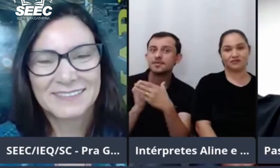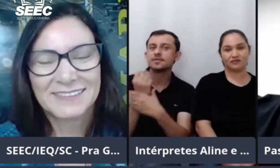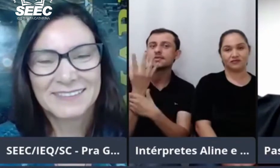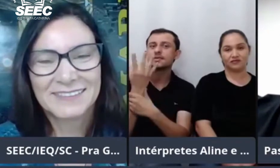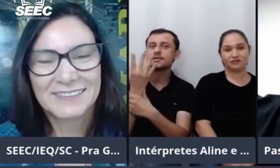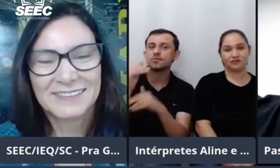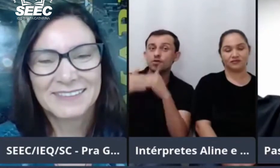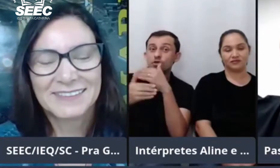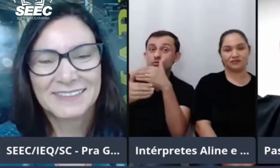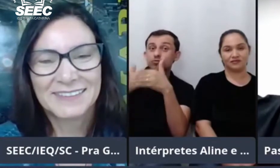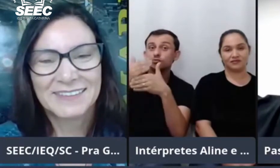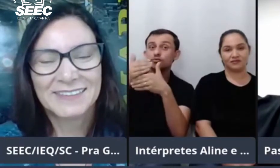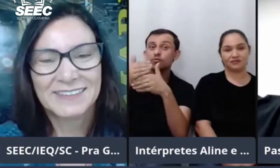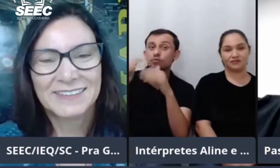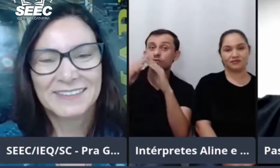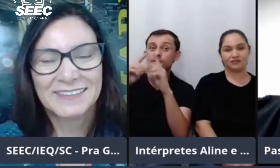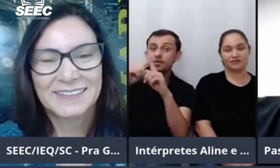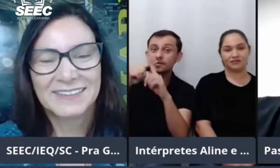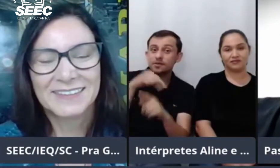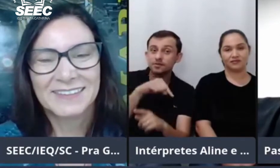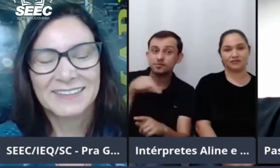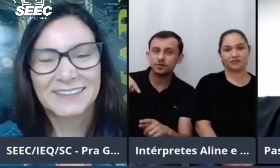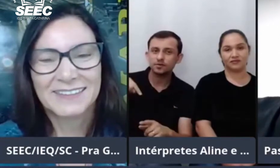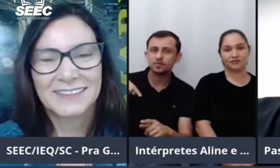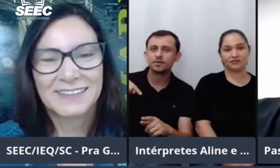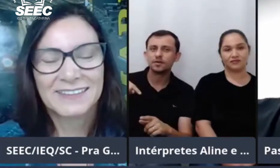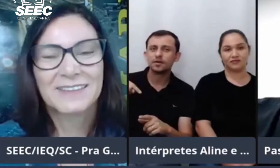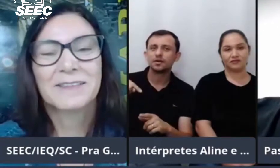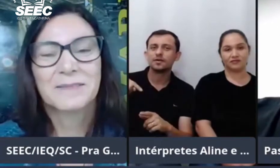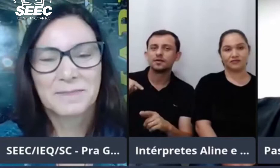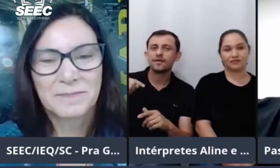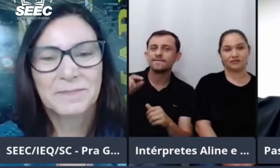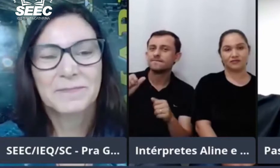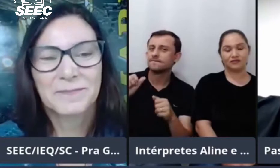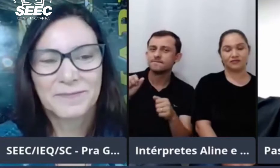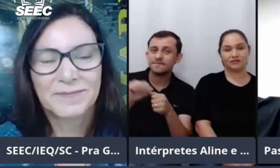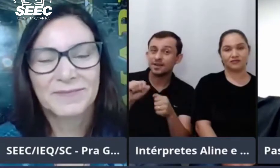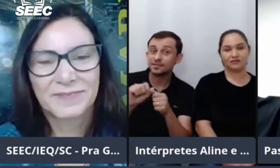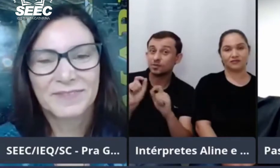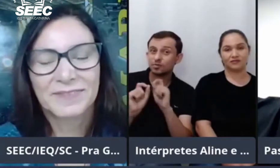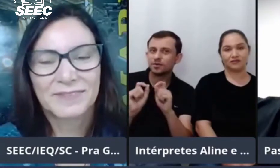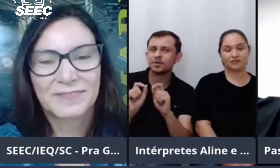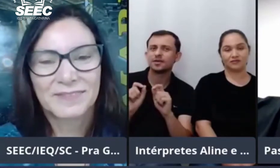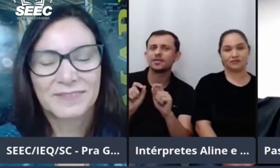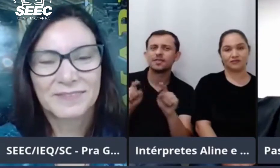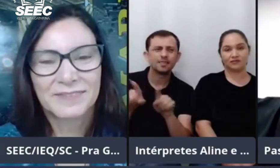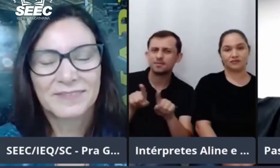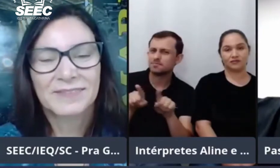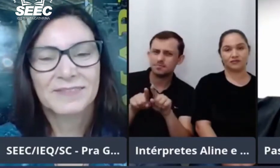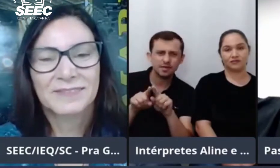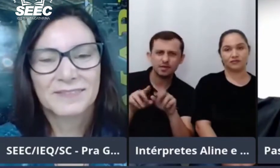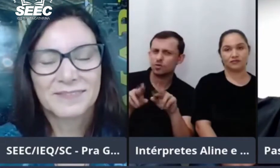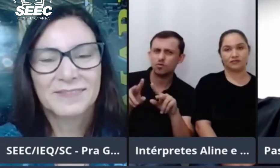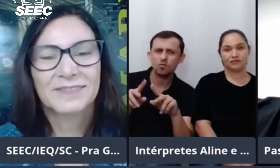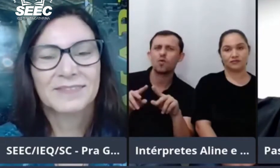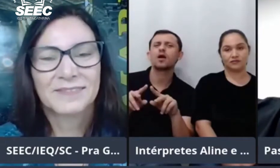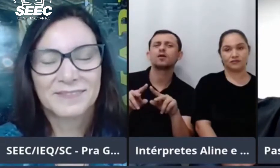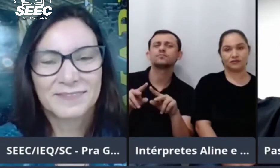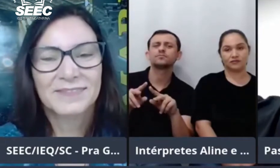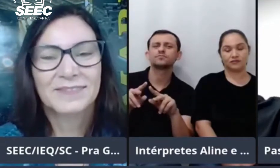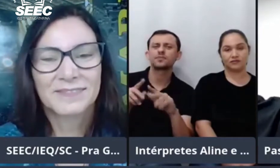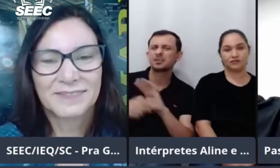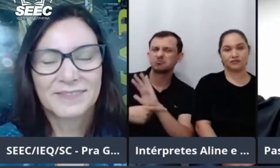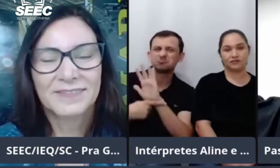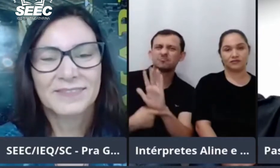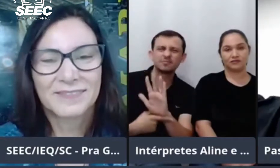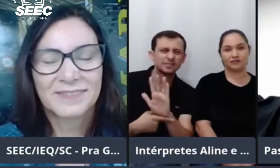toda a tecnologia, com todos os acessos que nós temos, né, pastor? A gente procura, então, colocar em prática, né, da melhor forma possível, né? Há um preço,